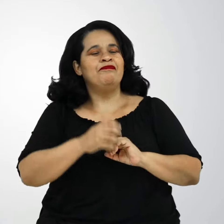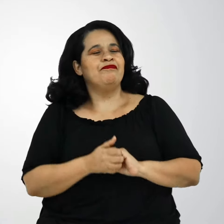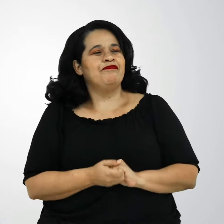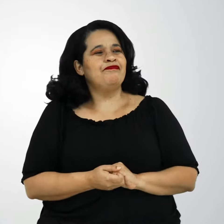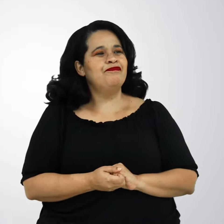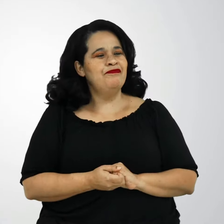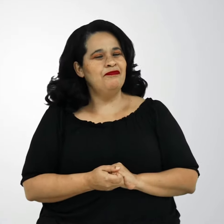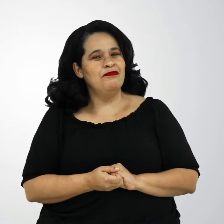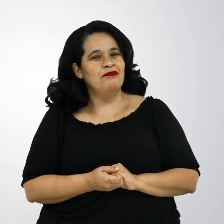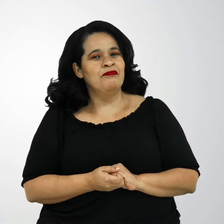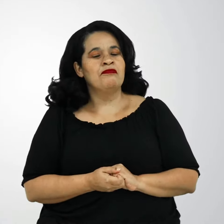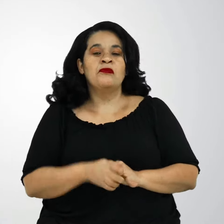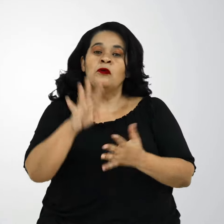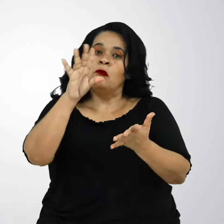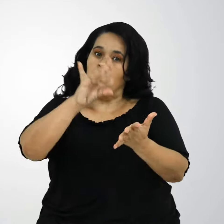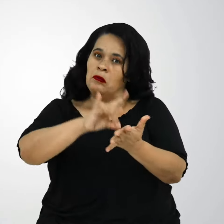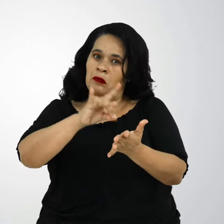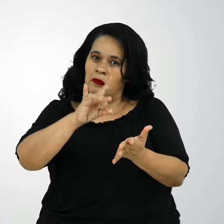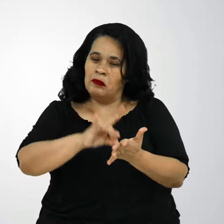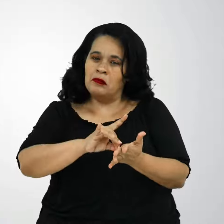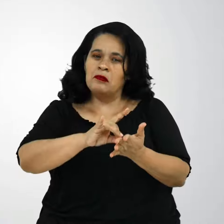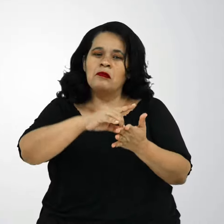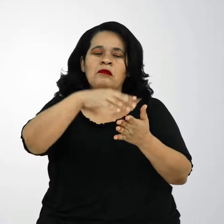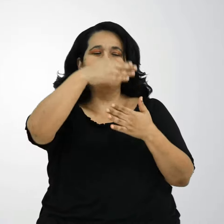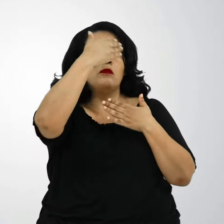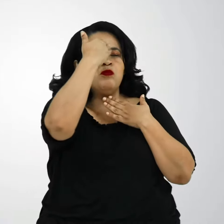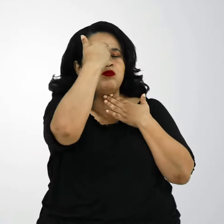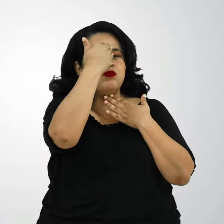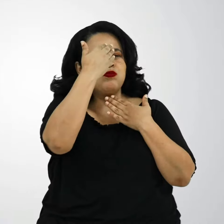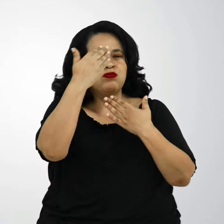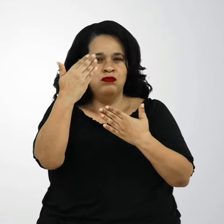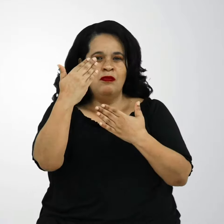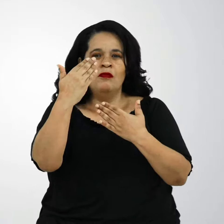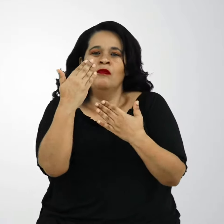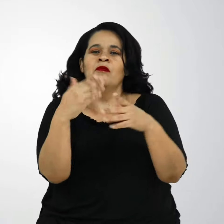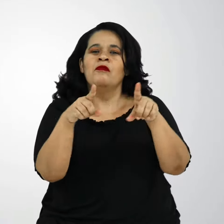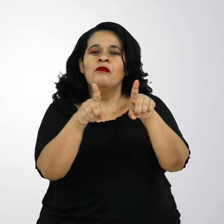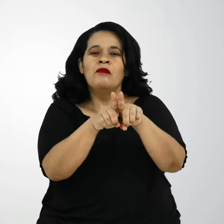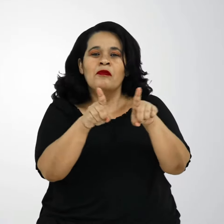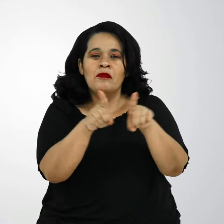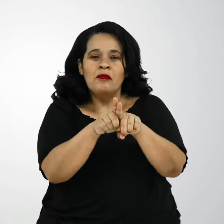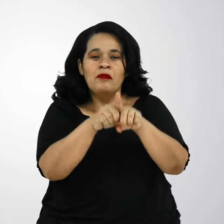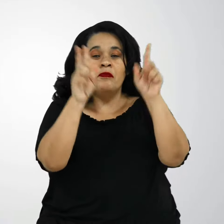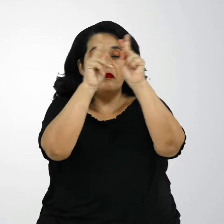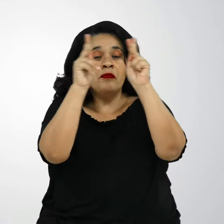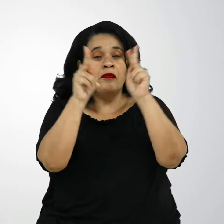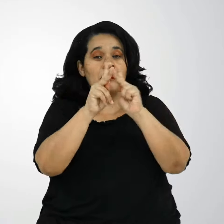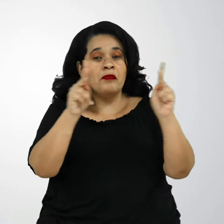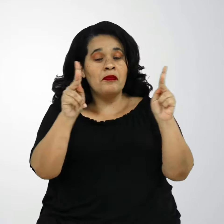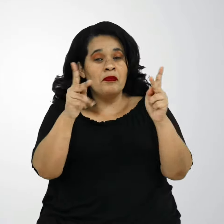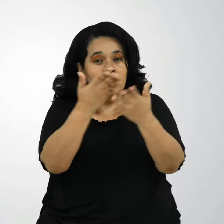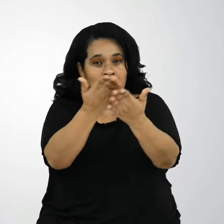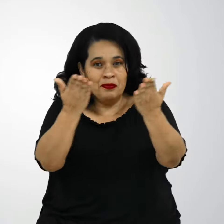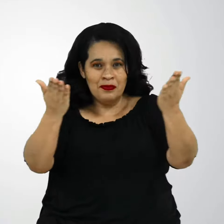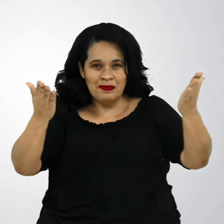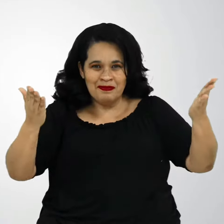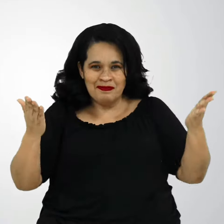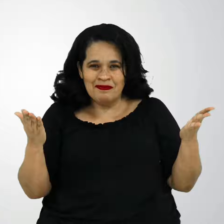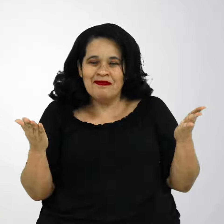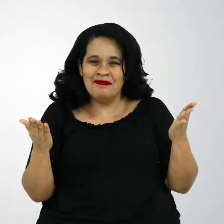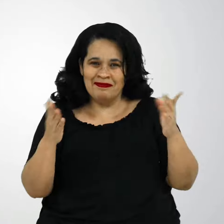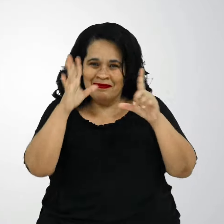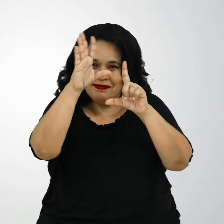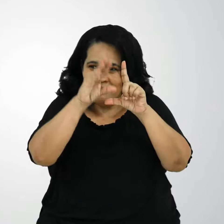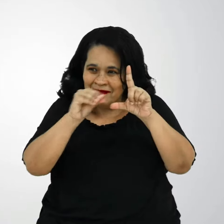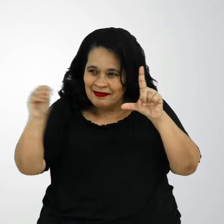Graças a Deus por essa oportunidade. A gente cumprimenta a todos os nossos irmãos, ouvintes, tem compartilhado também o programa Texto